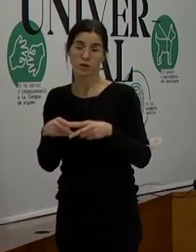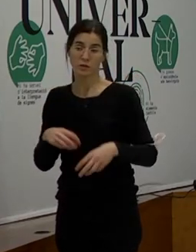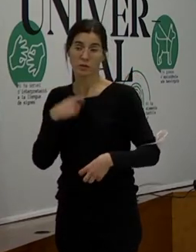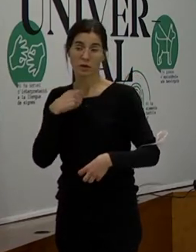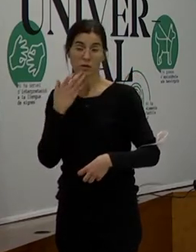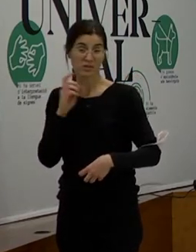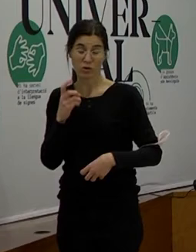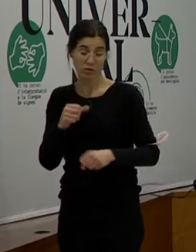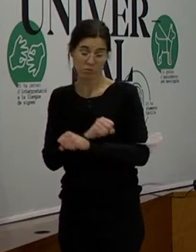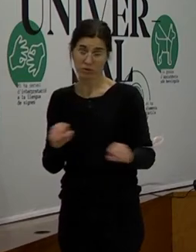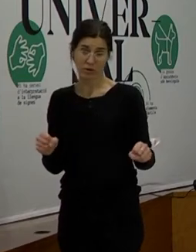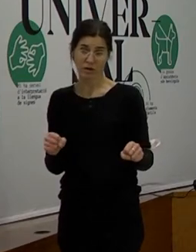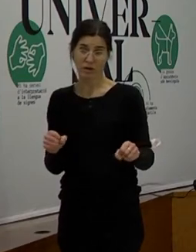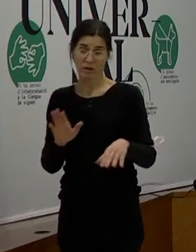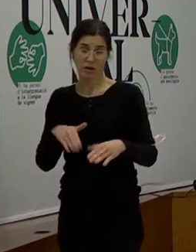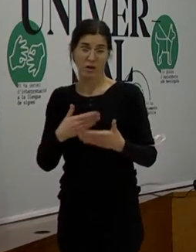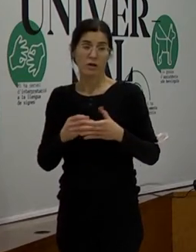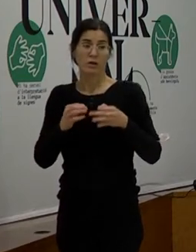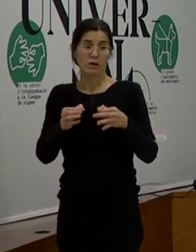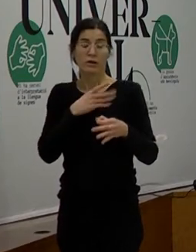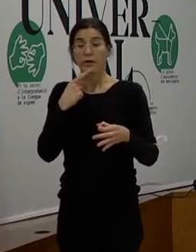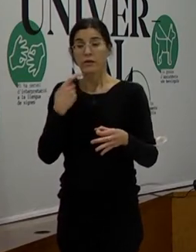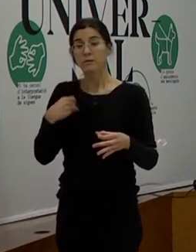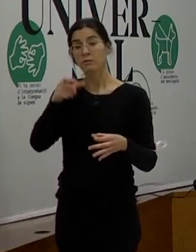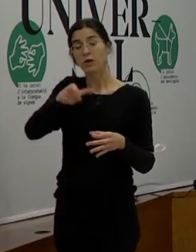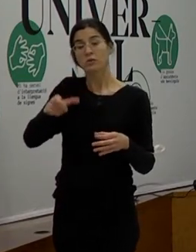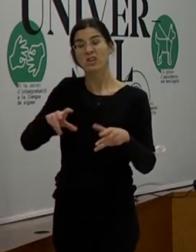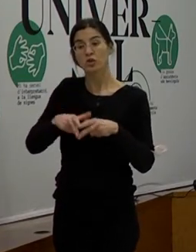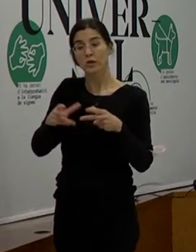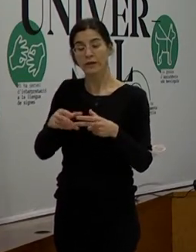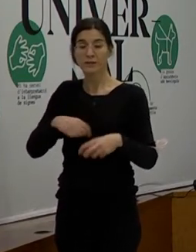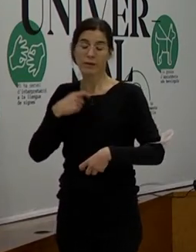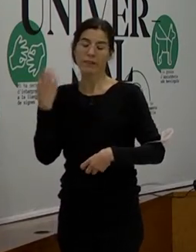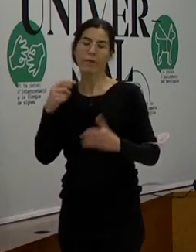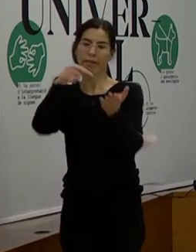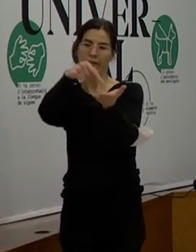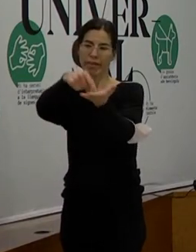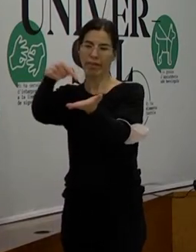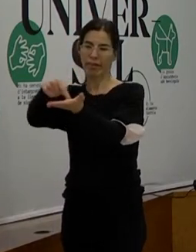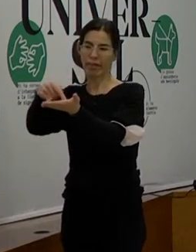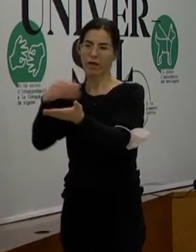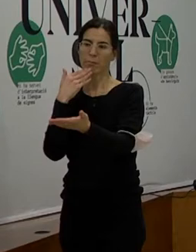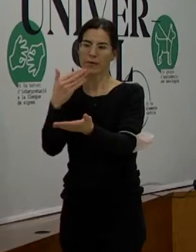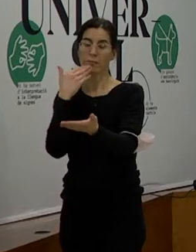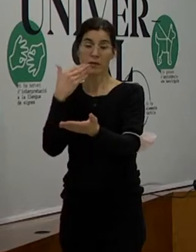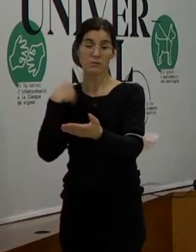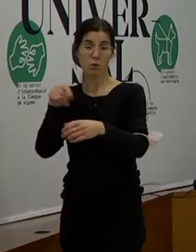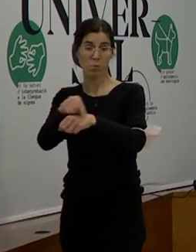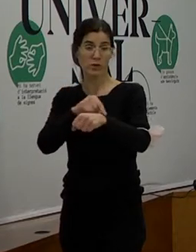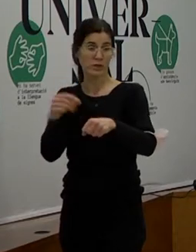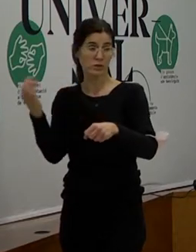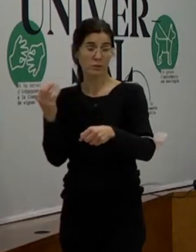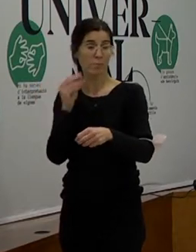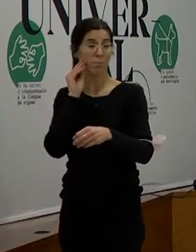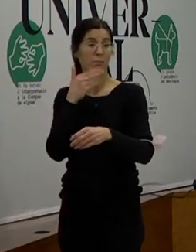normativa. Per tant, la societat civil som els que tenim que demanar i tenim que exigir als nostres polítics que